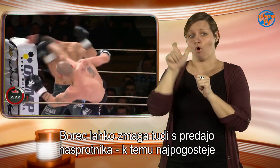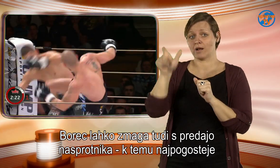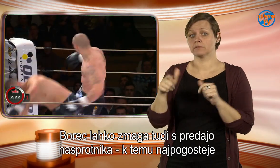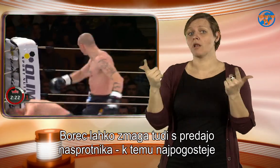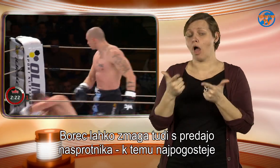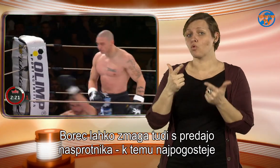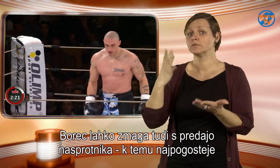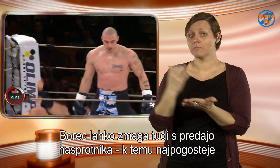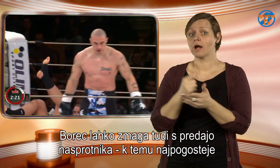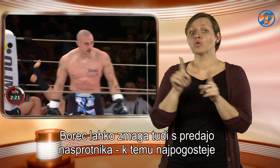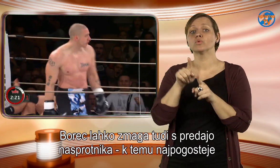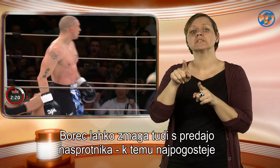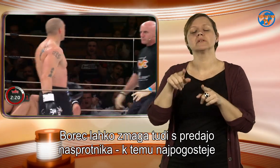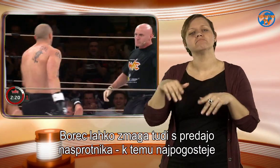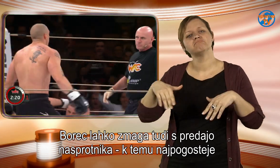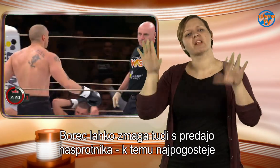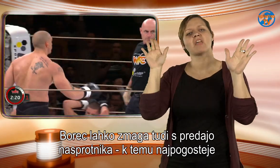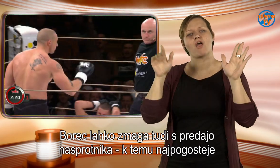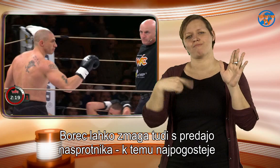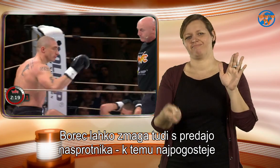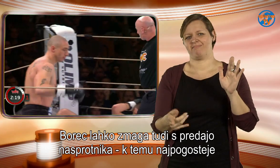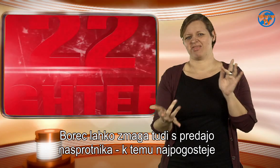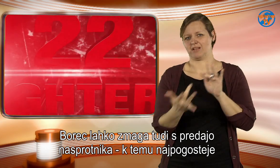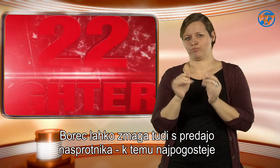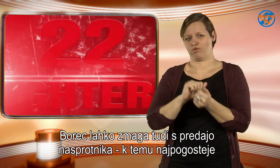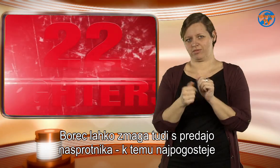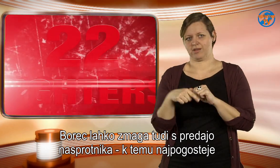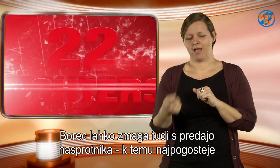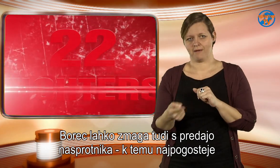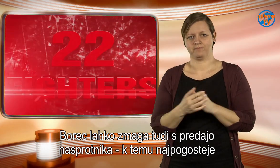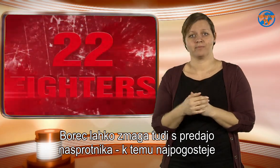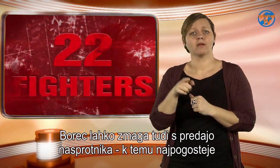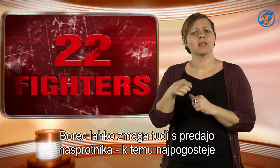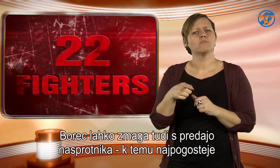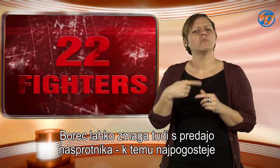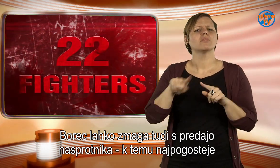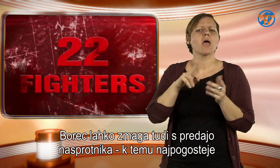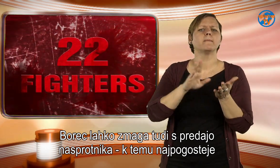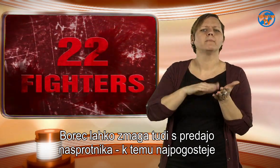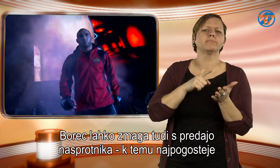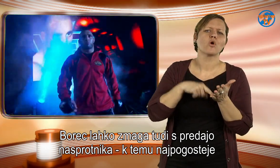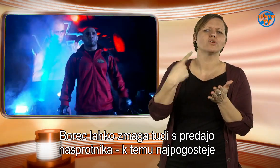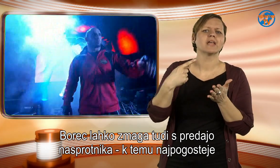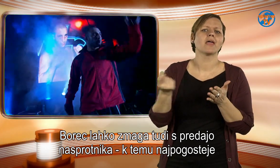Borec lahko zmaga tudi s predajo nasprotnika, k temu najpogosteje pripeljejo poteze, kot so vzvodi in